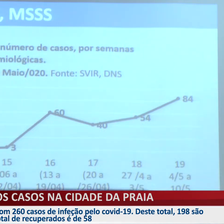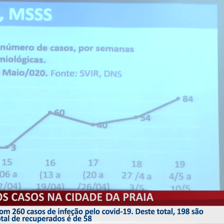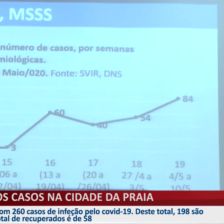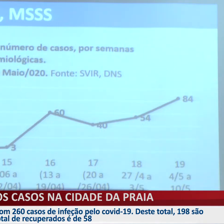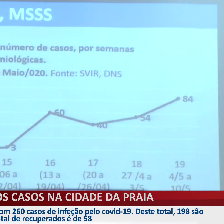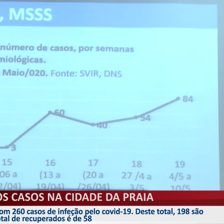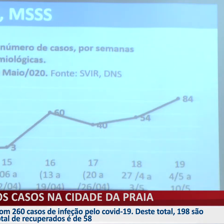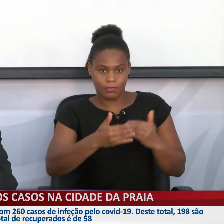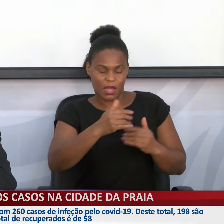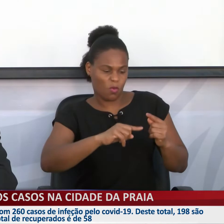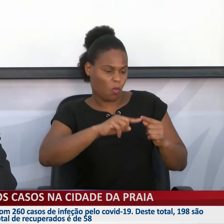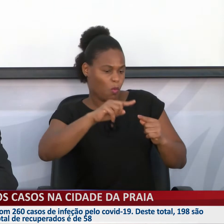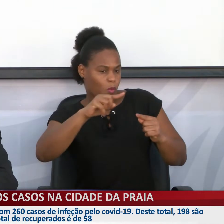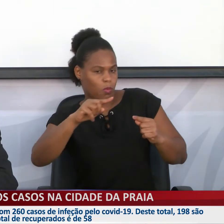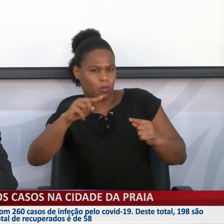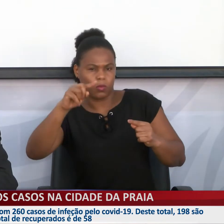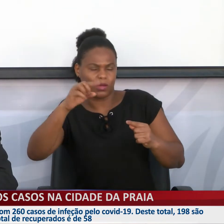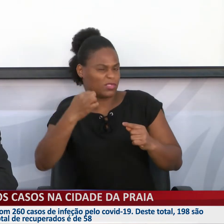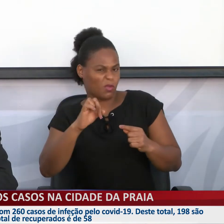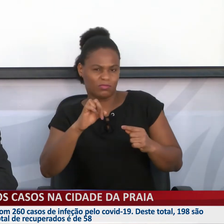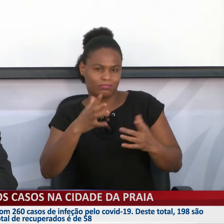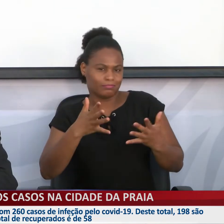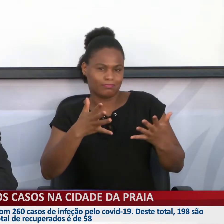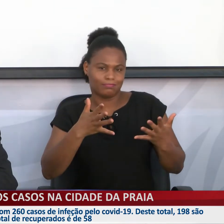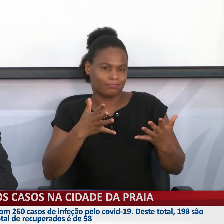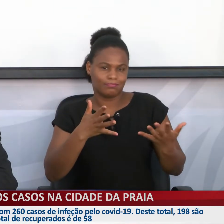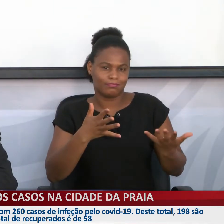semana a um aumento não muito digamos